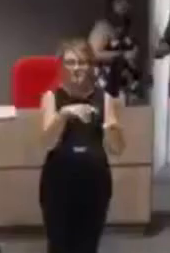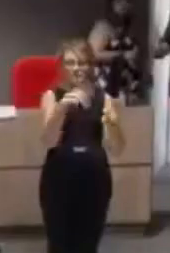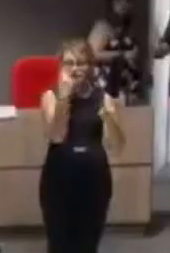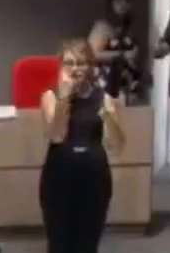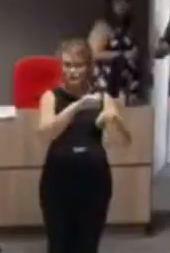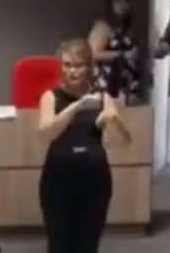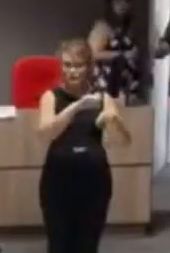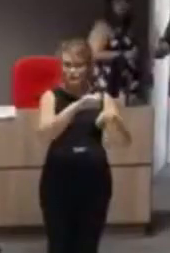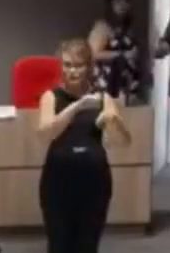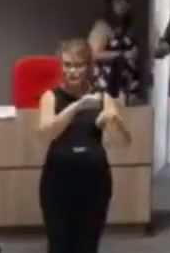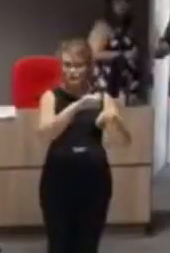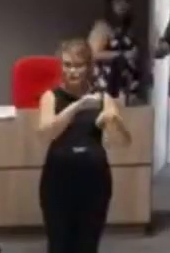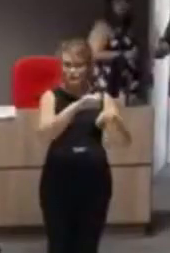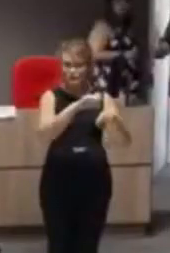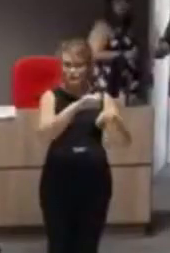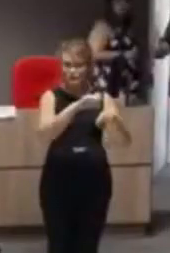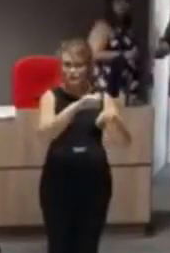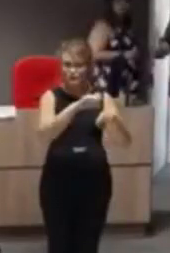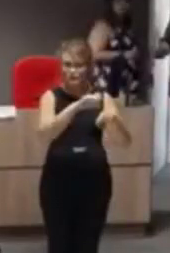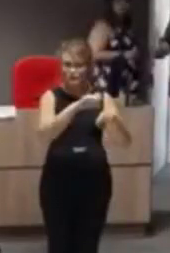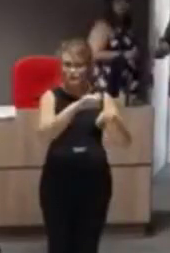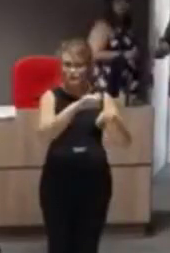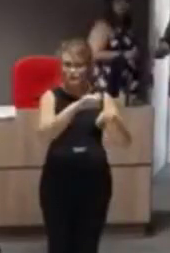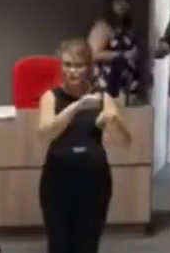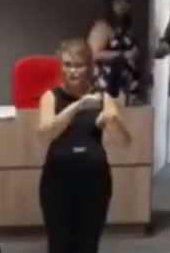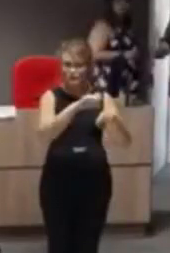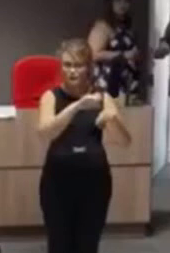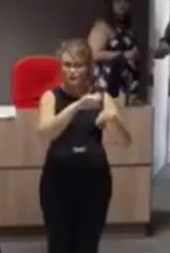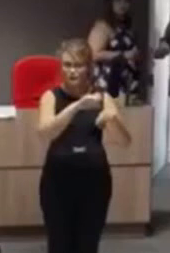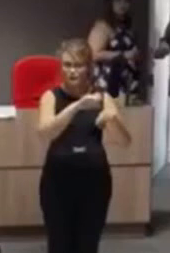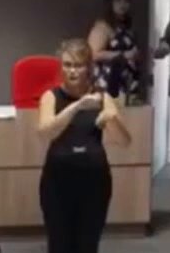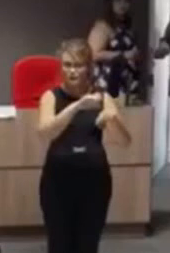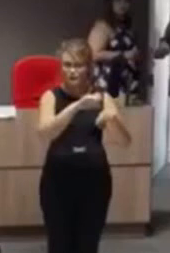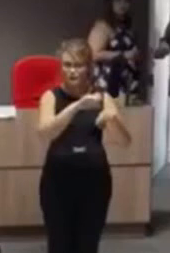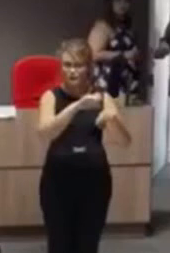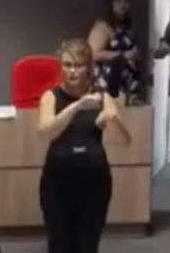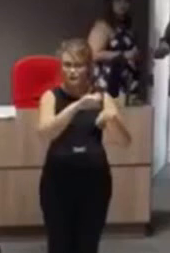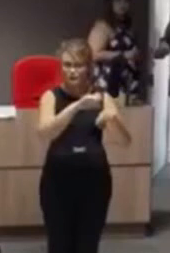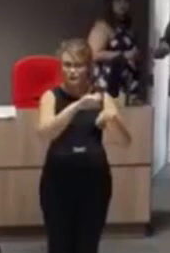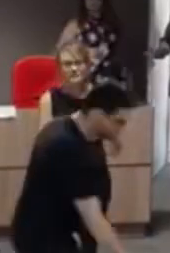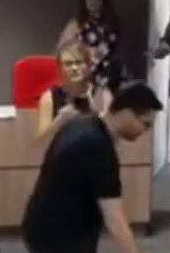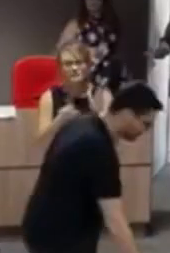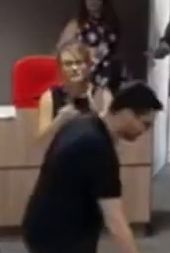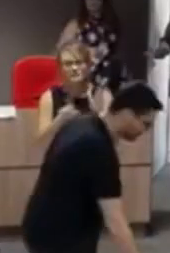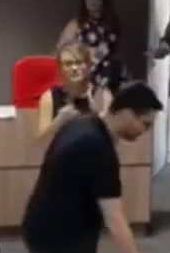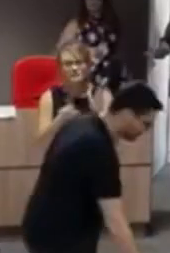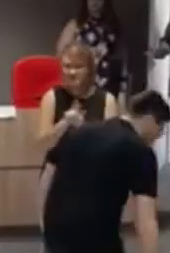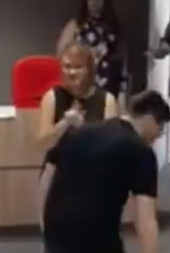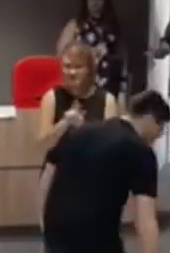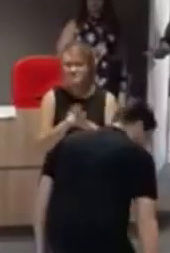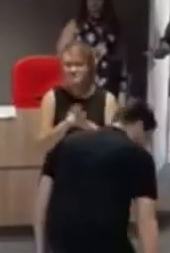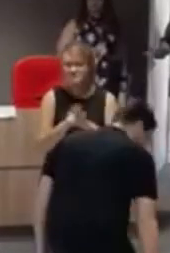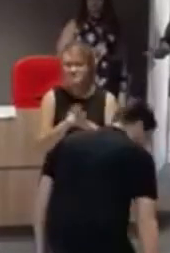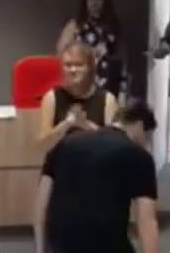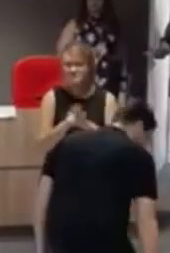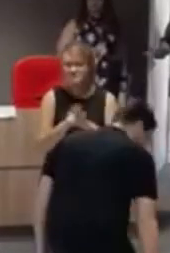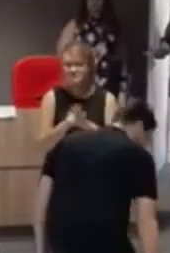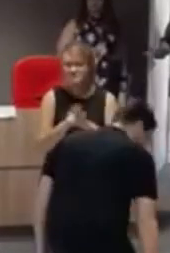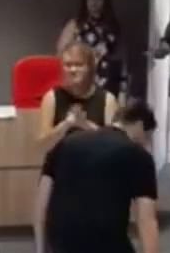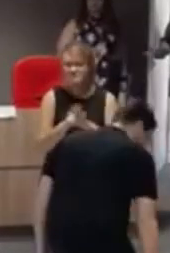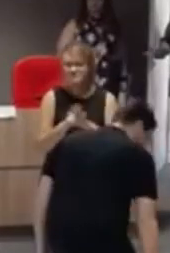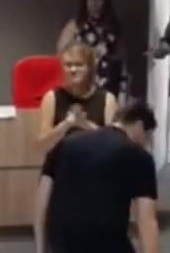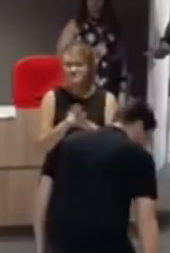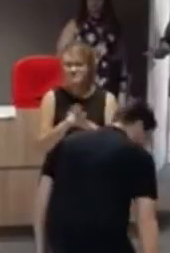É um mecanismo, um instrumento de verificação, de inspeções, presente